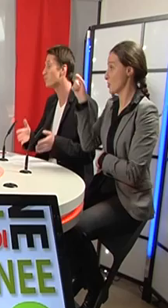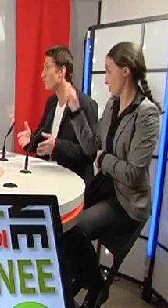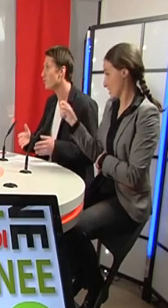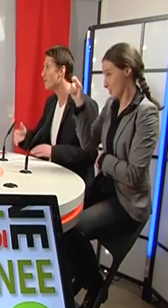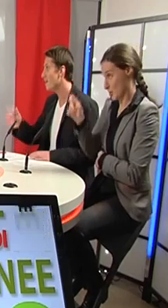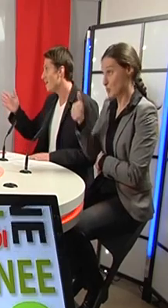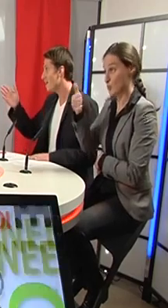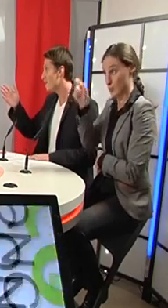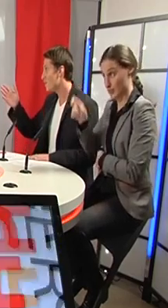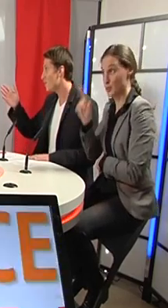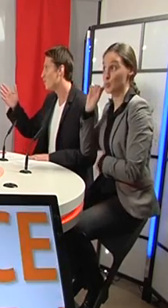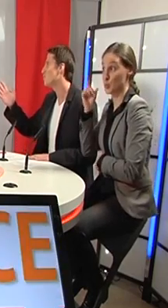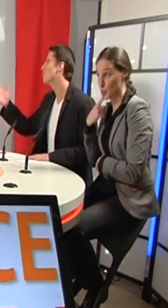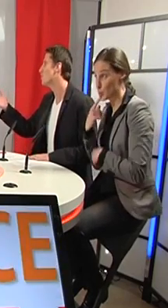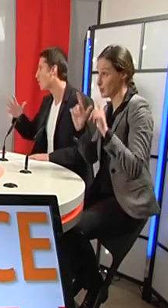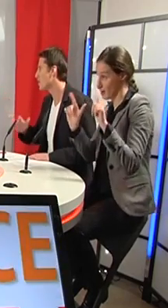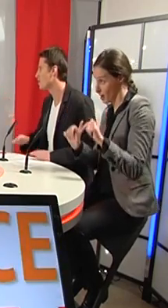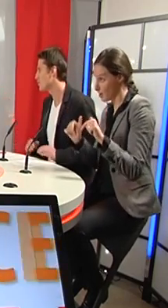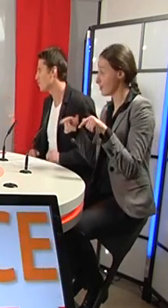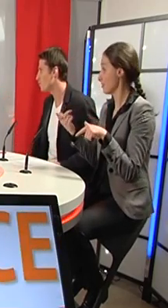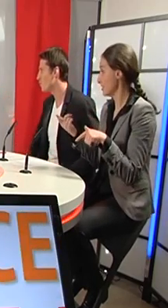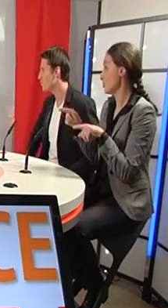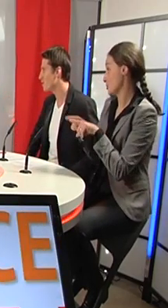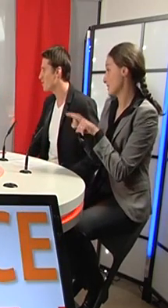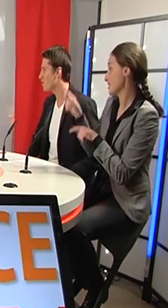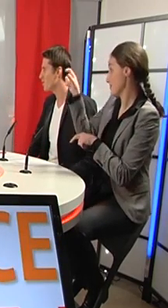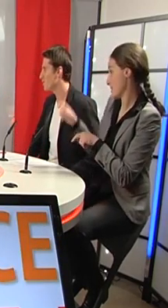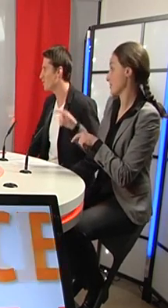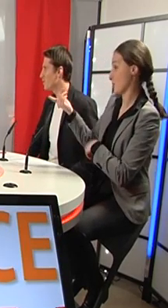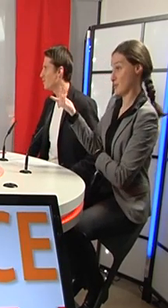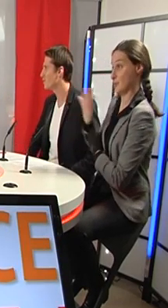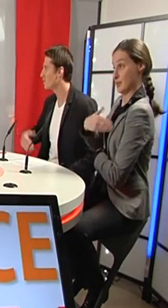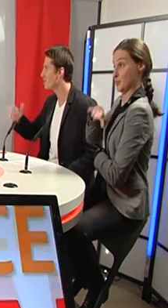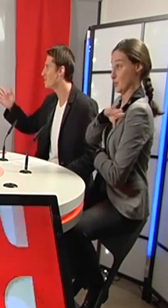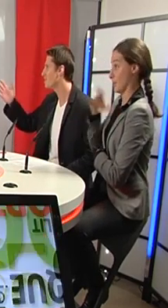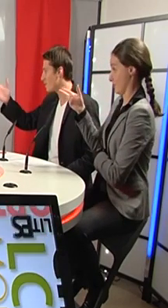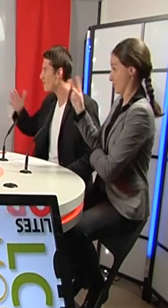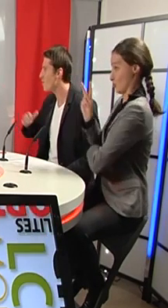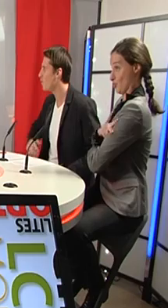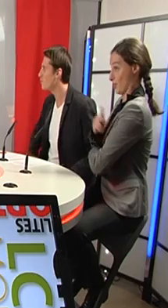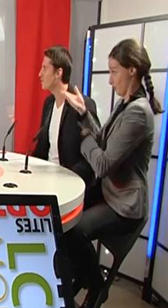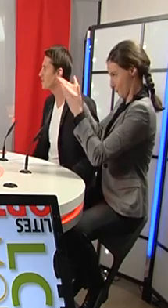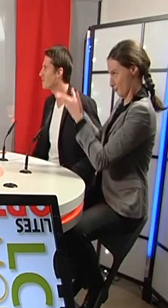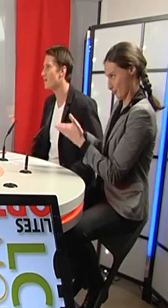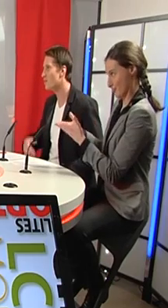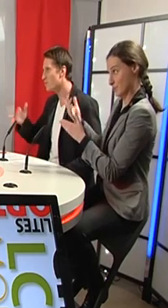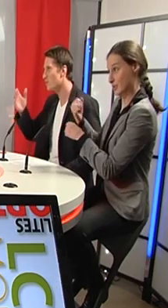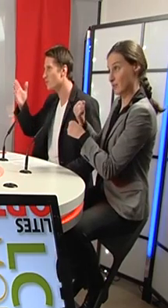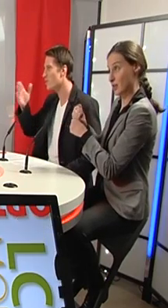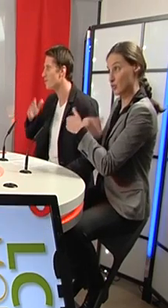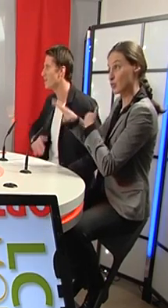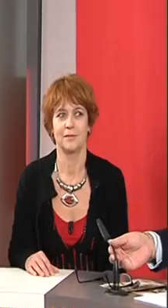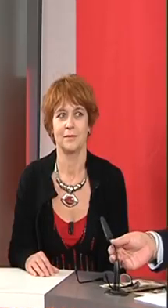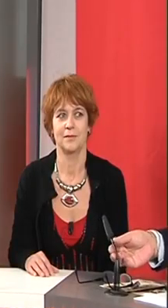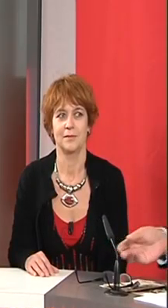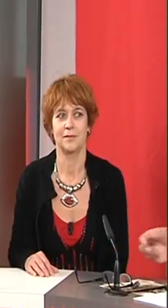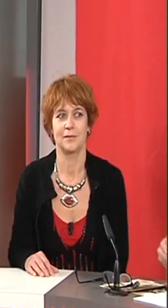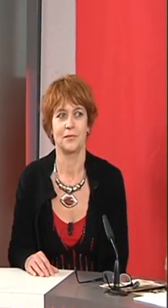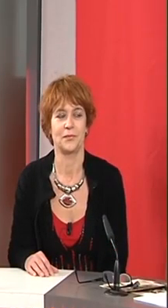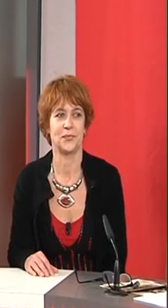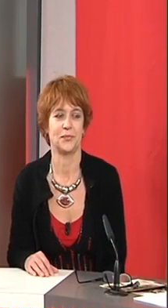personne sourde et la représentante de l'employeur qui travaille à Orange et qui travaille depuis longtemps avec